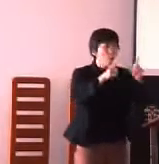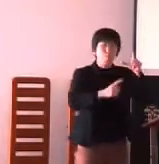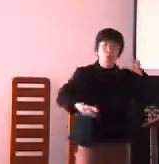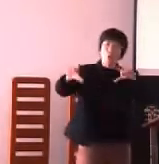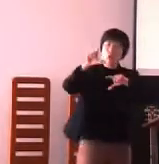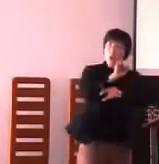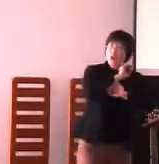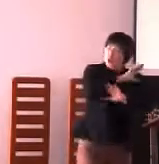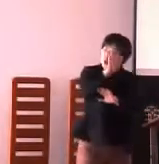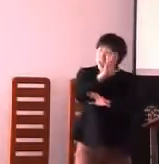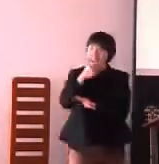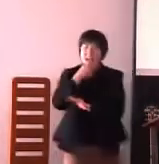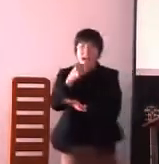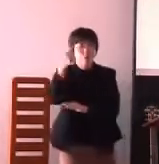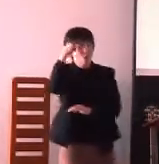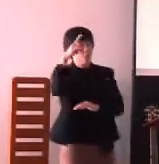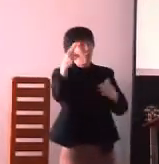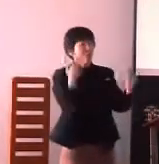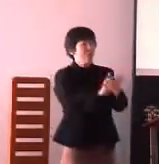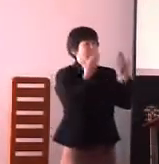道ができると思いました。